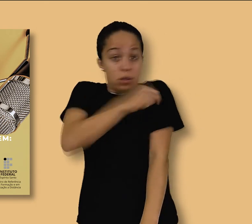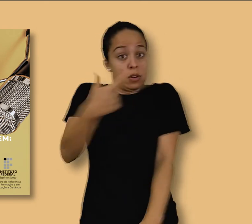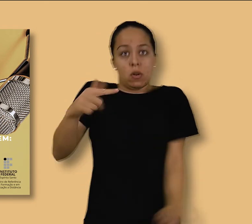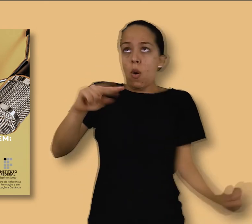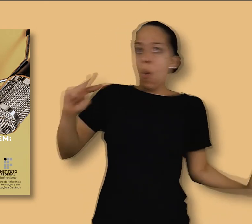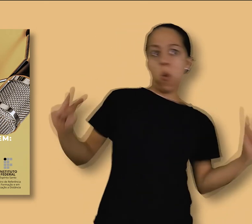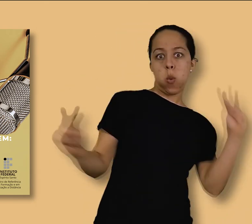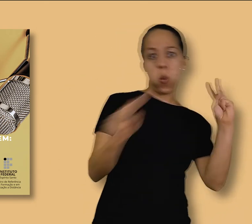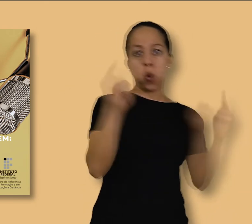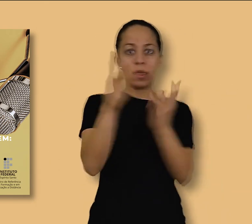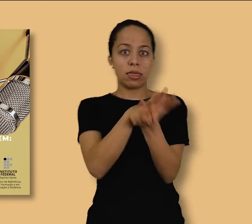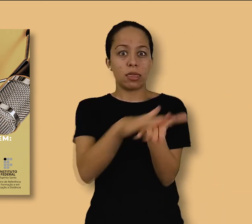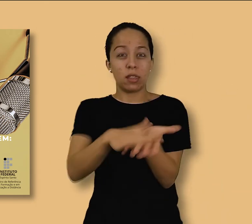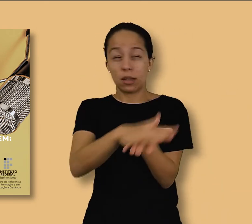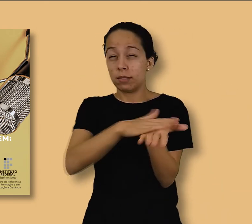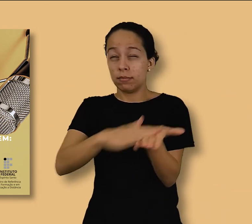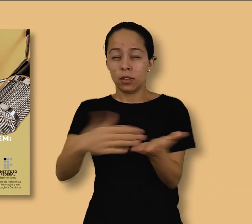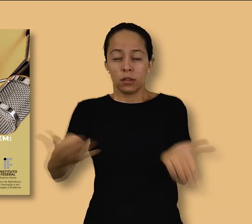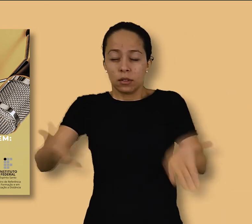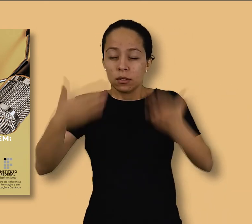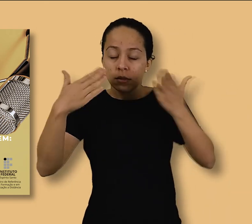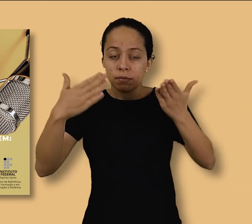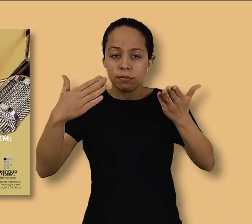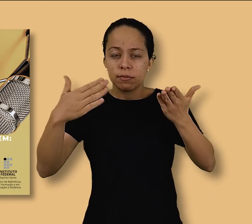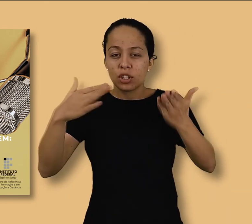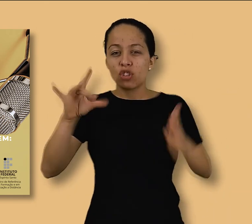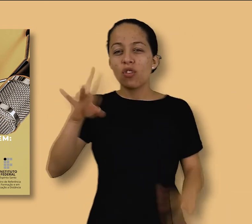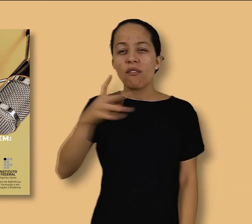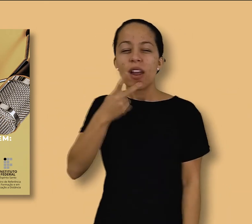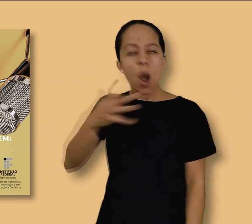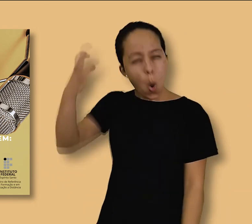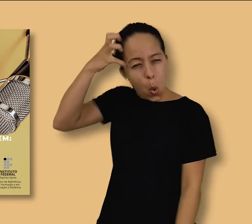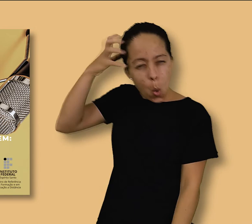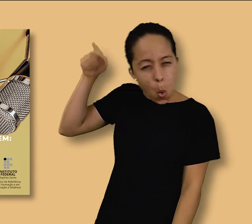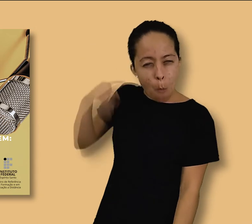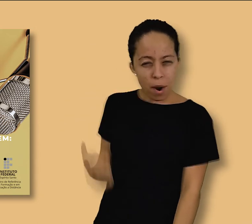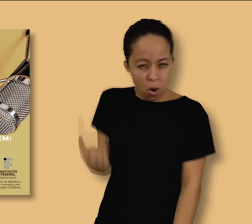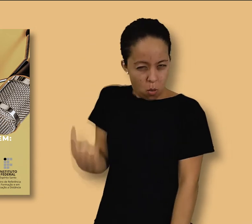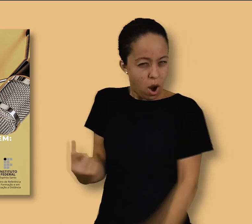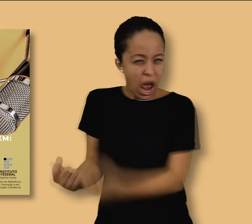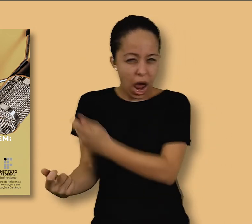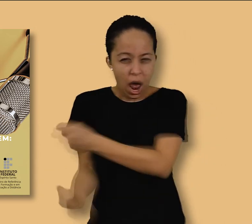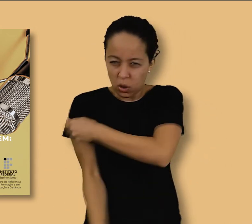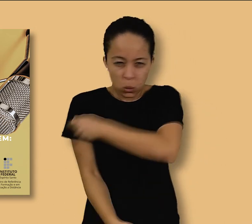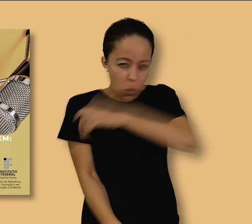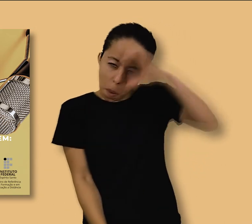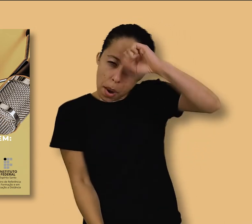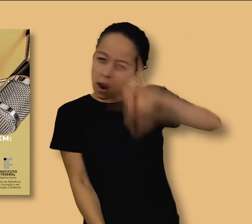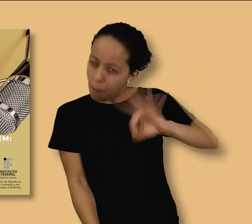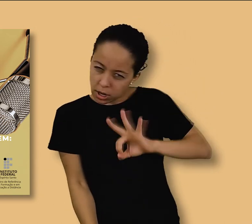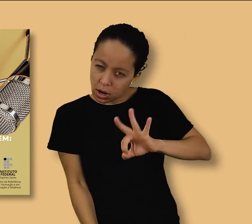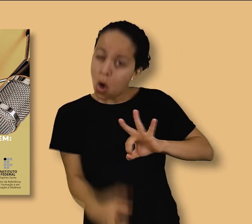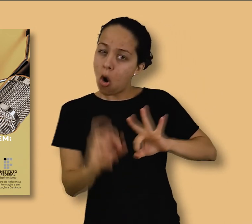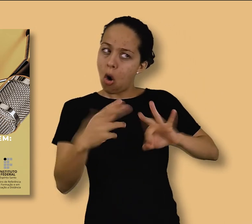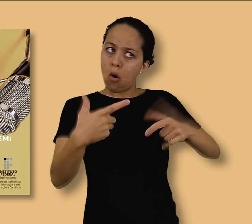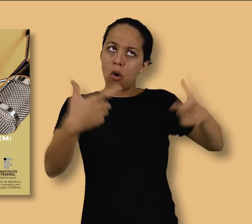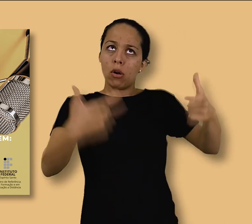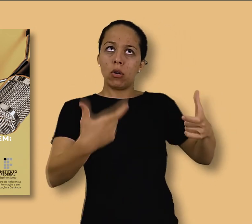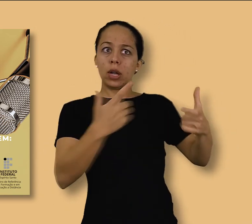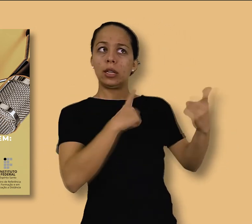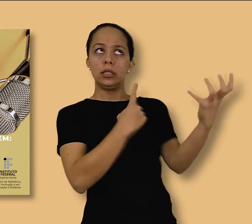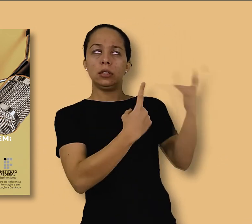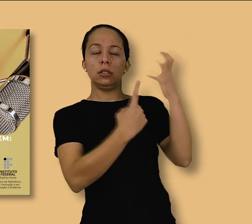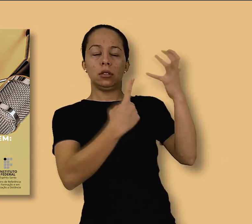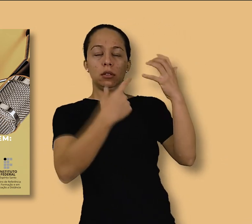como responsabilizar esse aluno pelo seu fracaso né então e outras variáveis mais